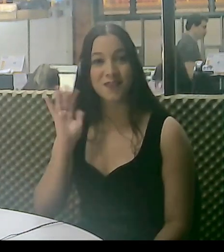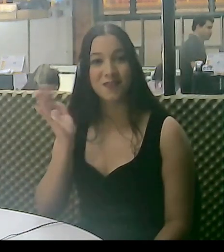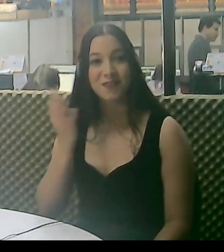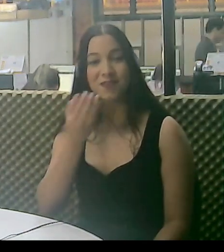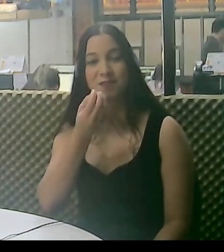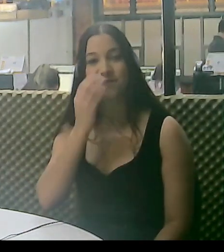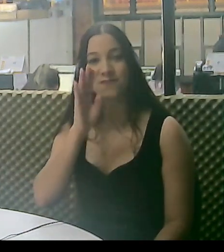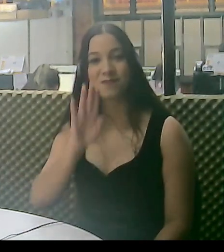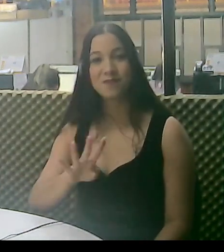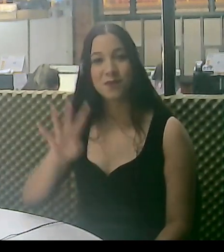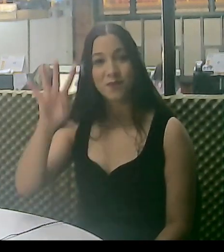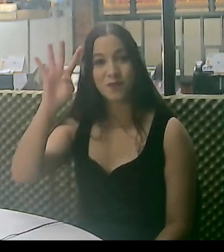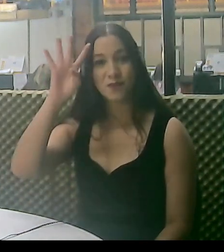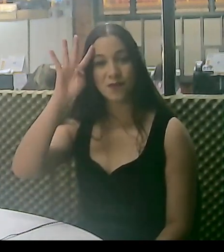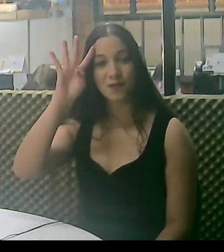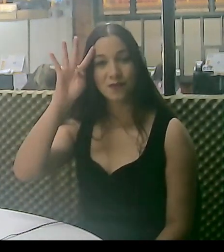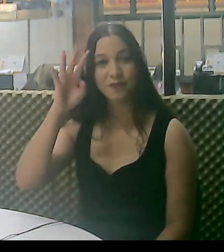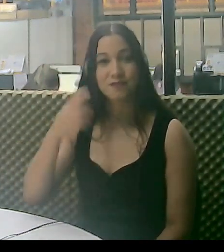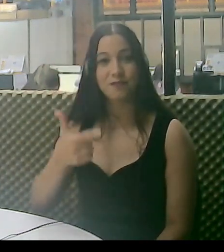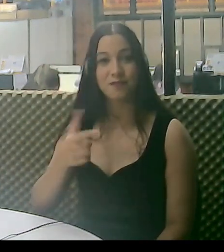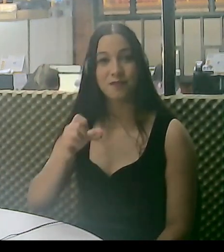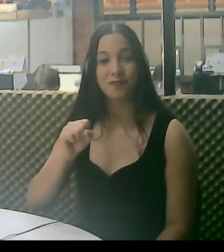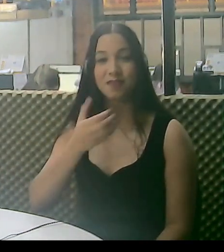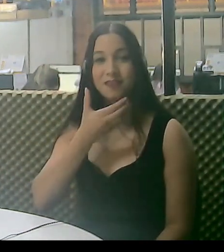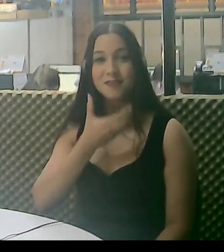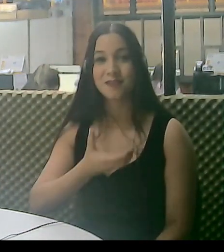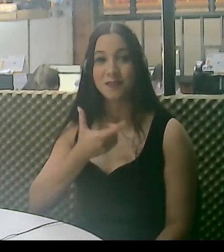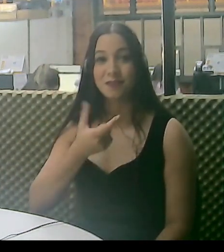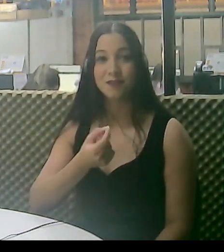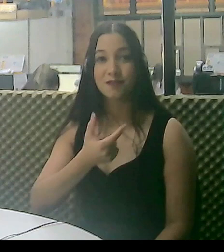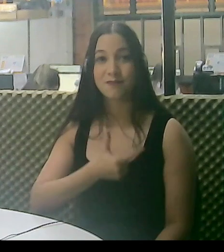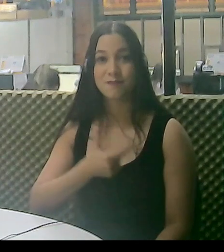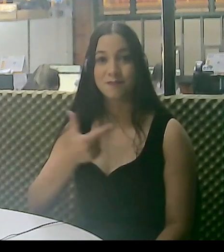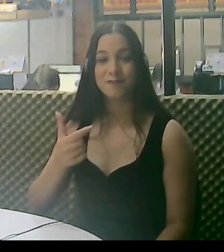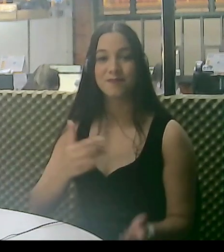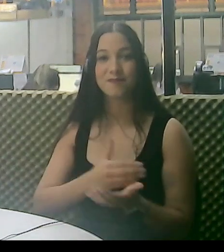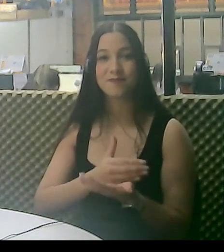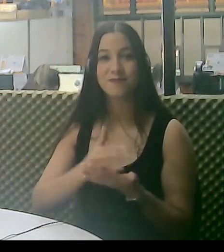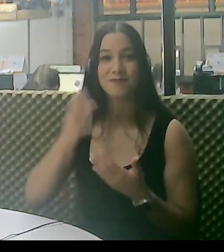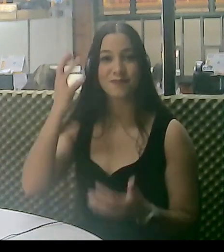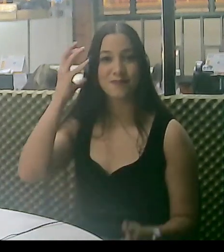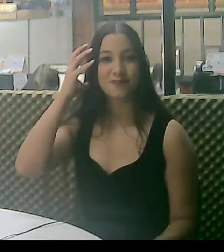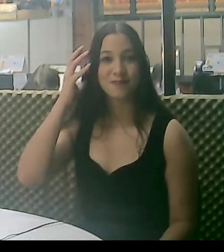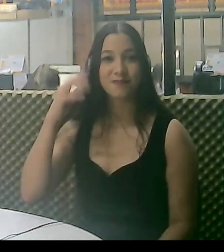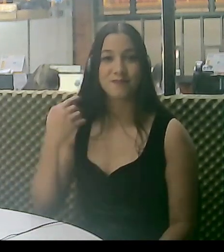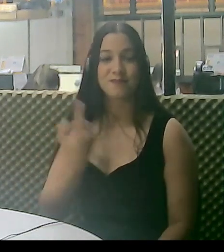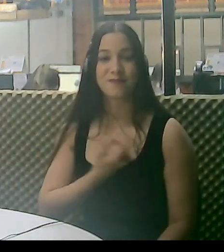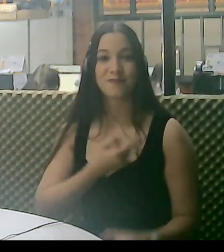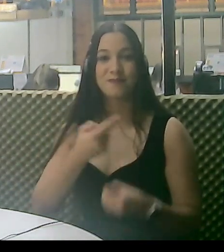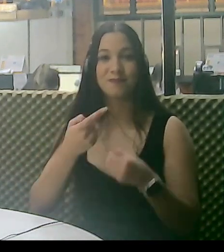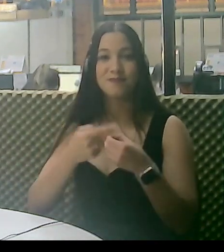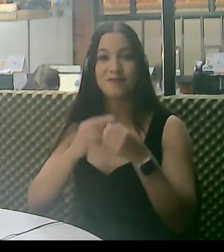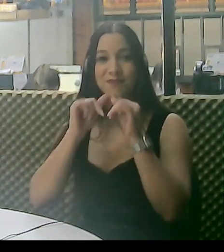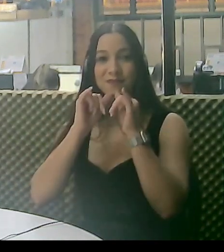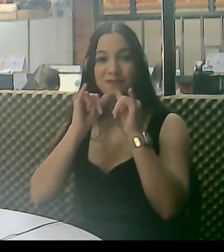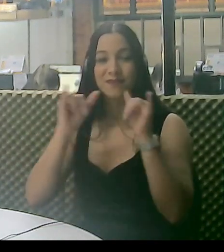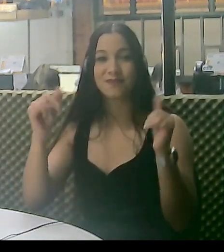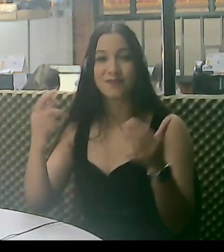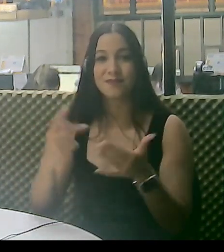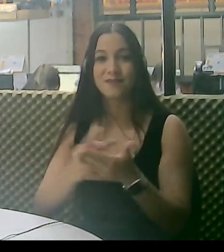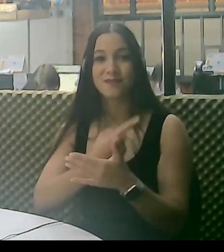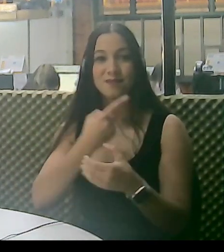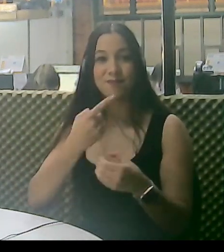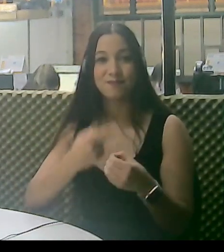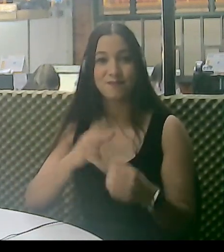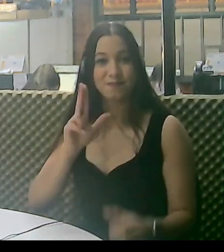Olá, boa tarde. Hoje é quarta-feira, dia 28 de dezembro de 2022. Está no ar a Rádio Nossa Cidade com um boletim de notícias sobre o que